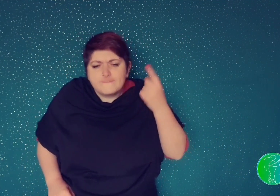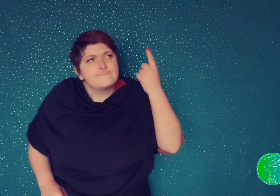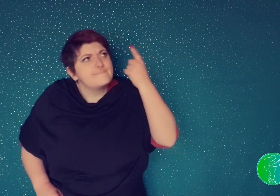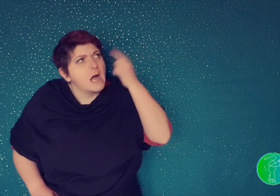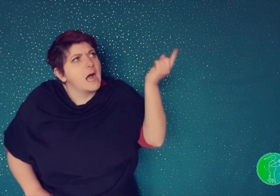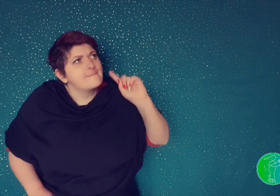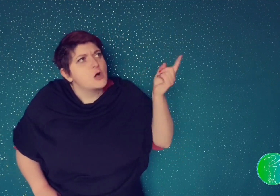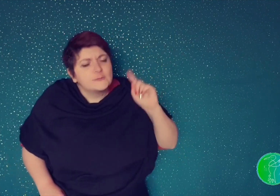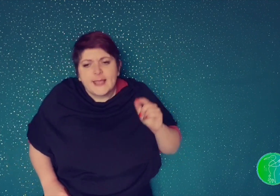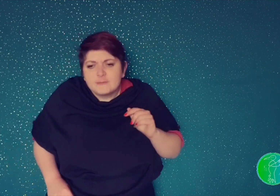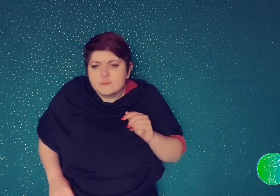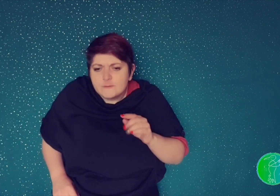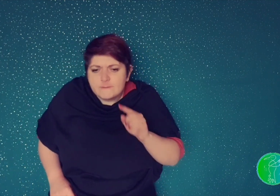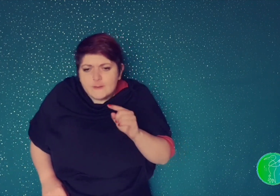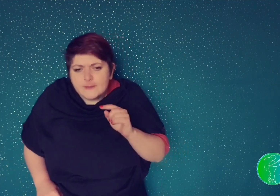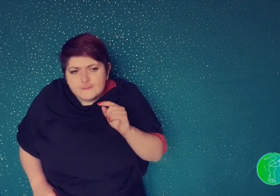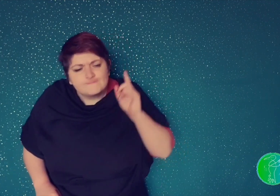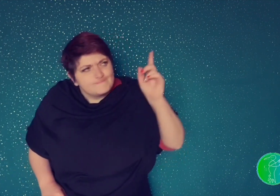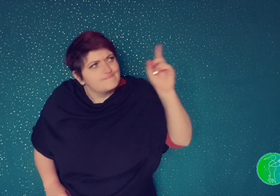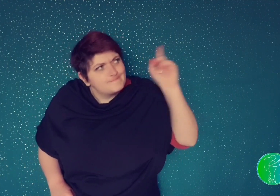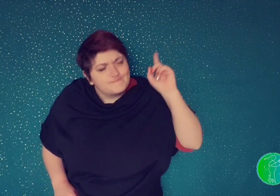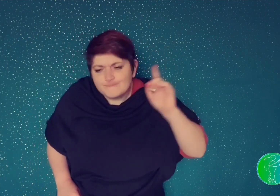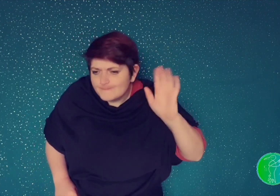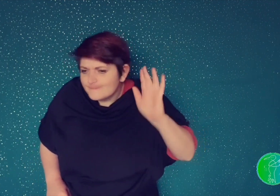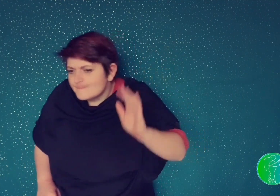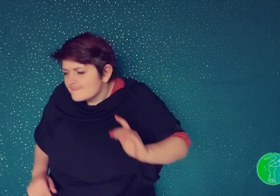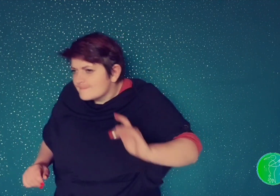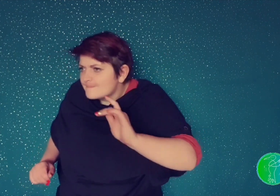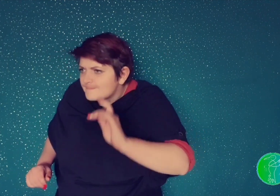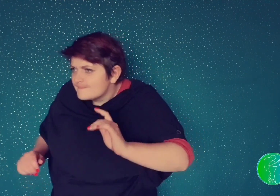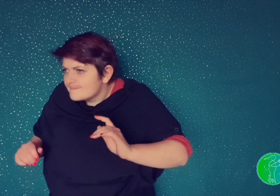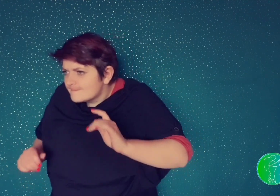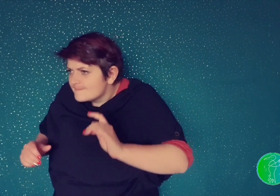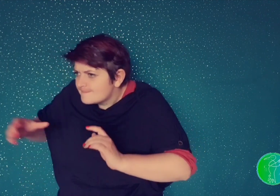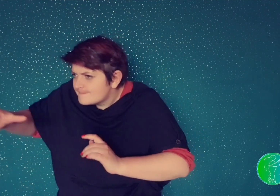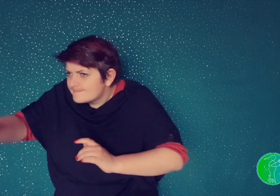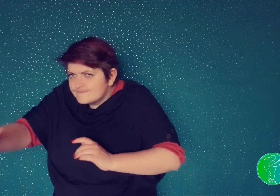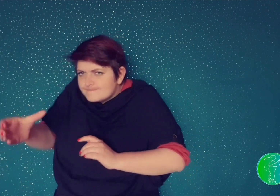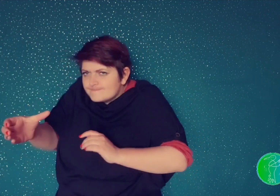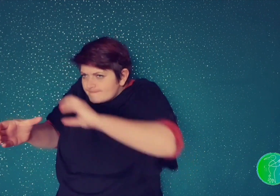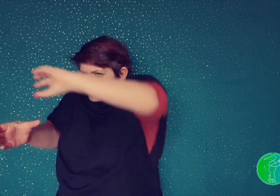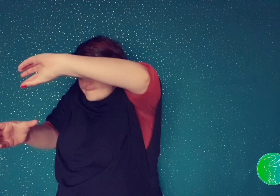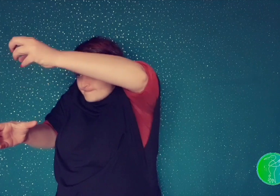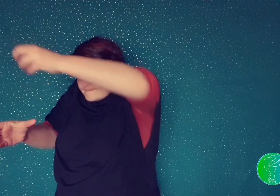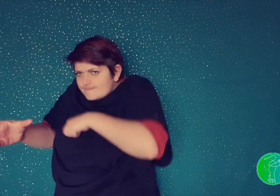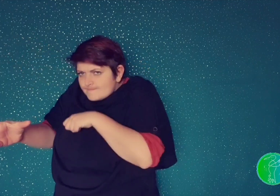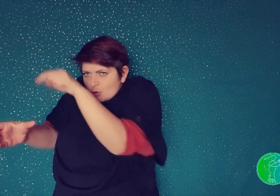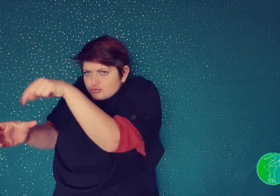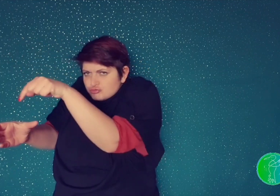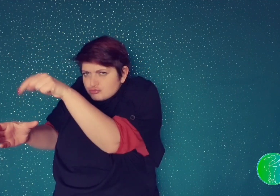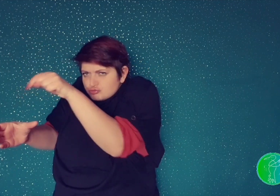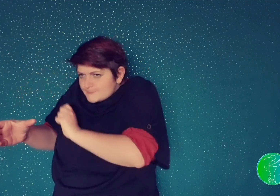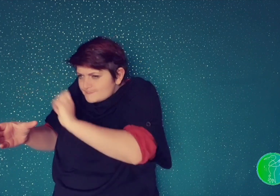Je n'y avais jamais pensé, avoua la vieille dame en versant de l'eau sur le fauteuil.